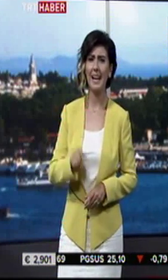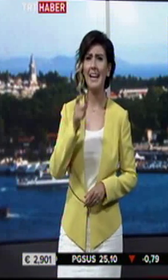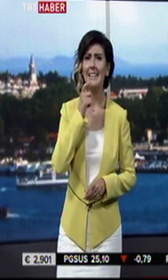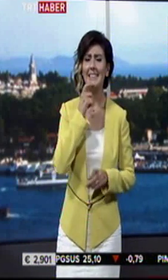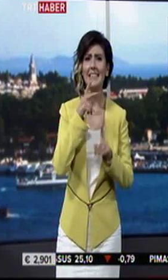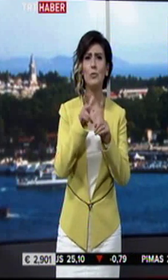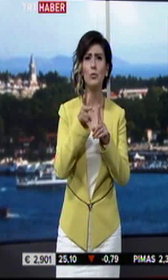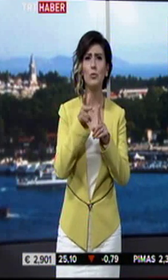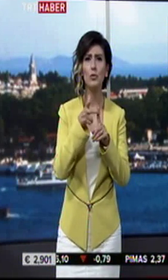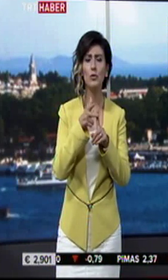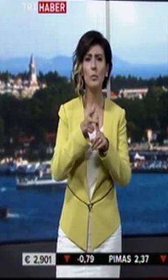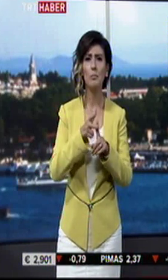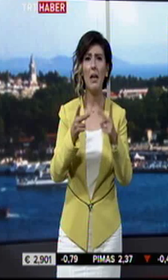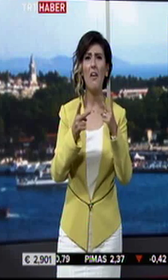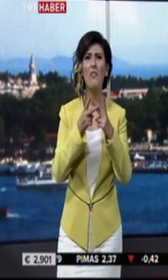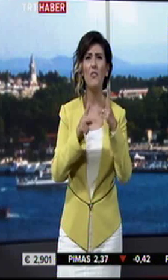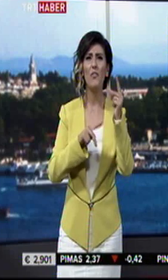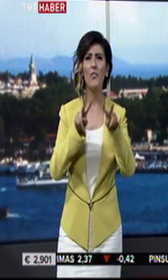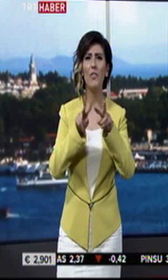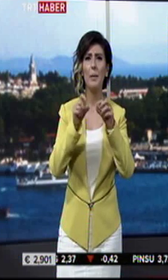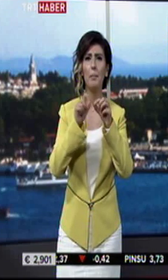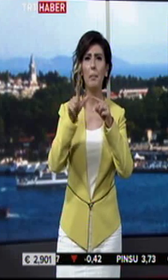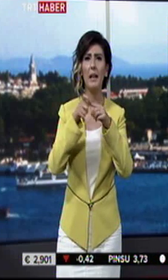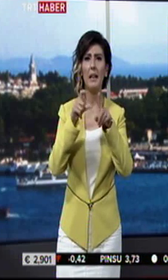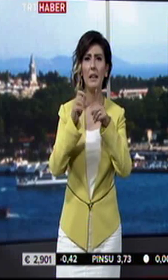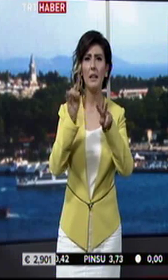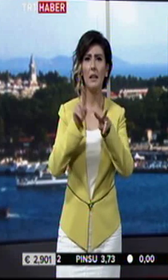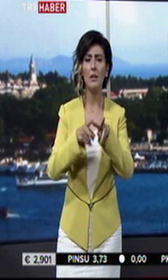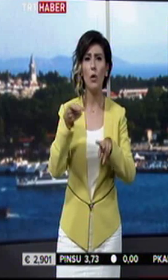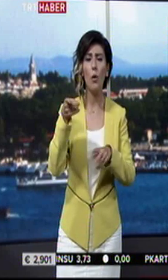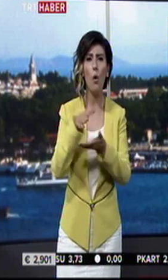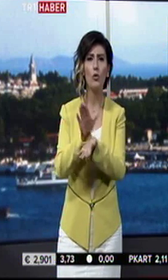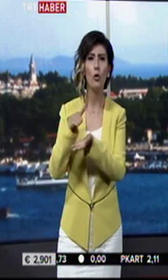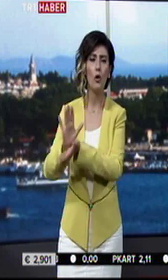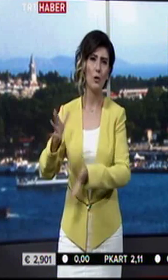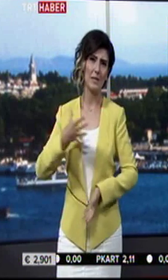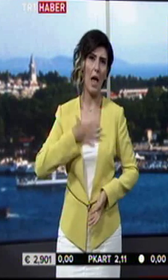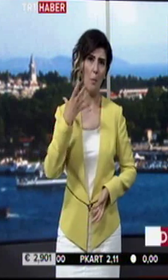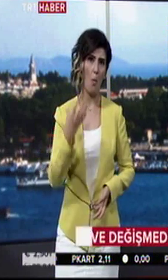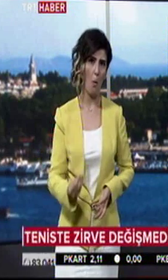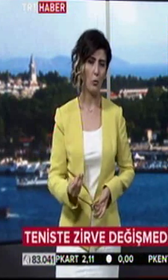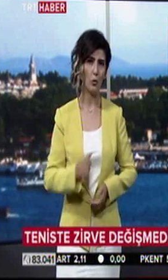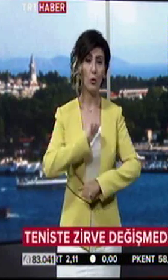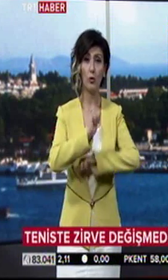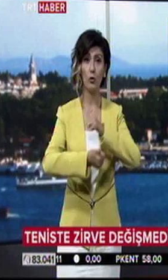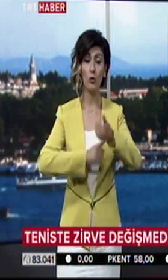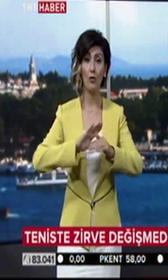Yılın 3. Grand Slam'i Wimbledon'da ödüller sahiplerini buldu. Turnuva